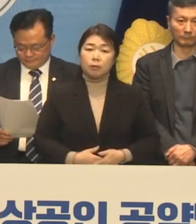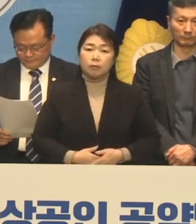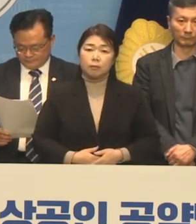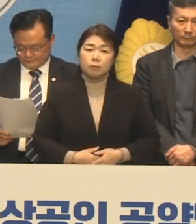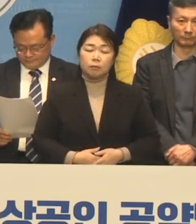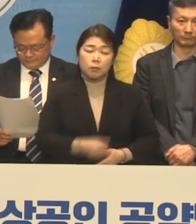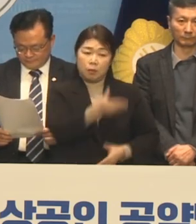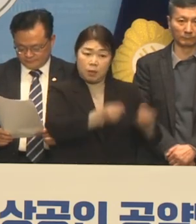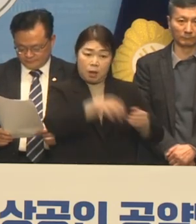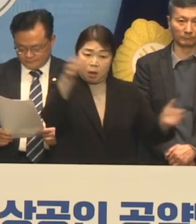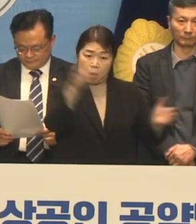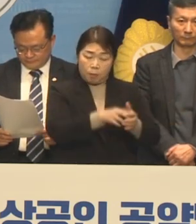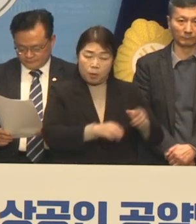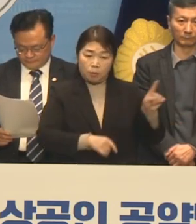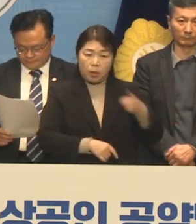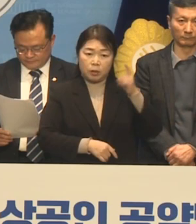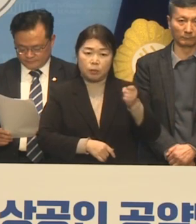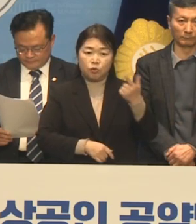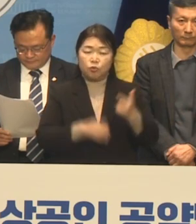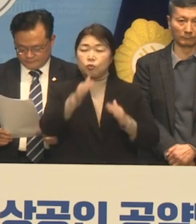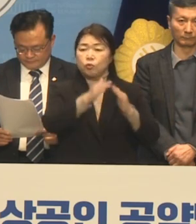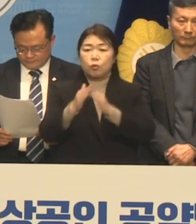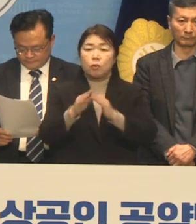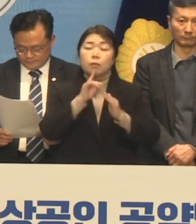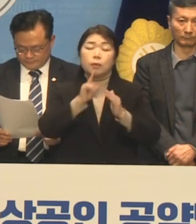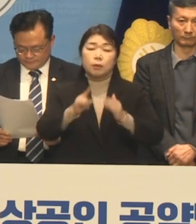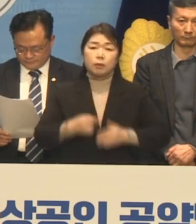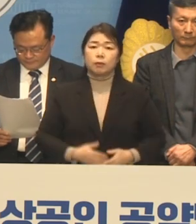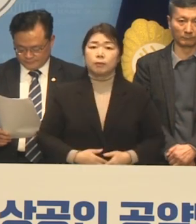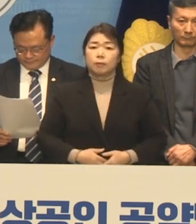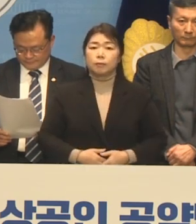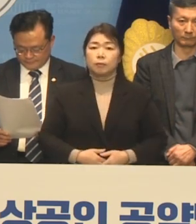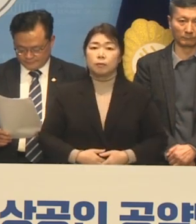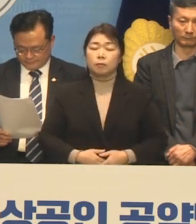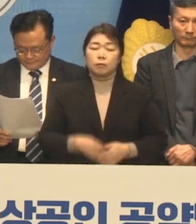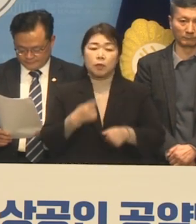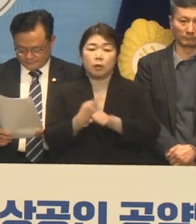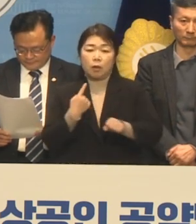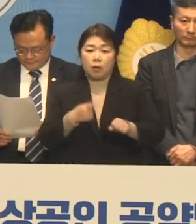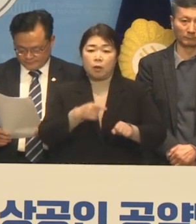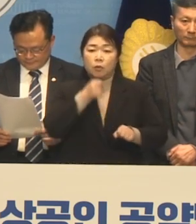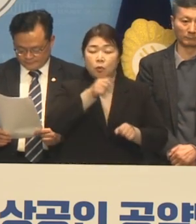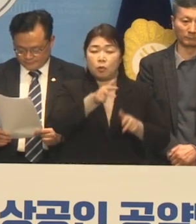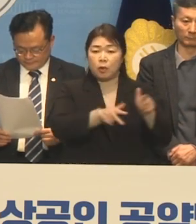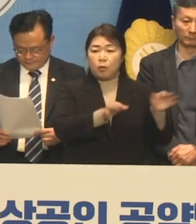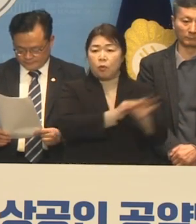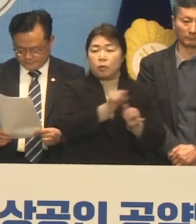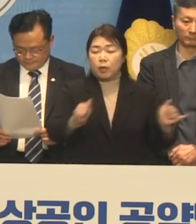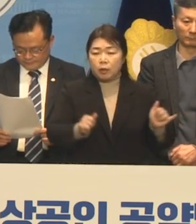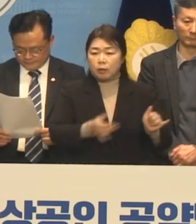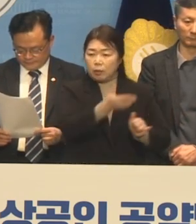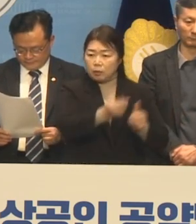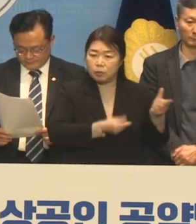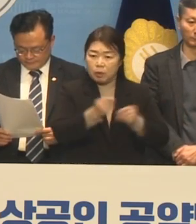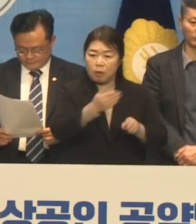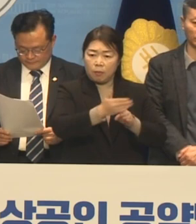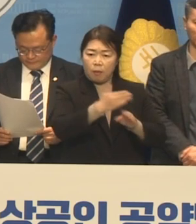무려 116조 원에 달한다고 합니다. 지난해 소상공인이 대출금을 갚지